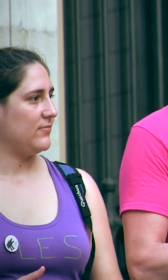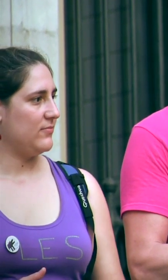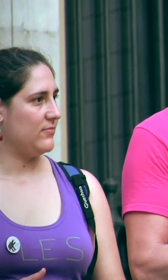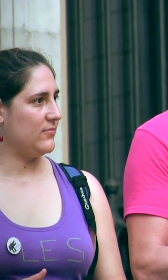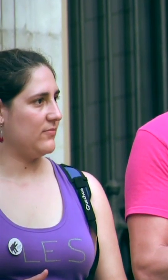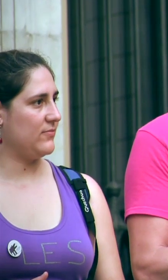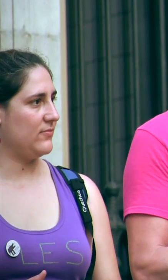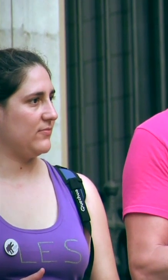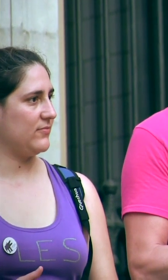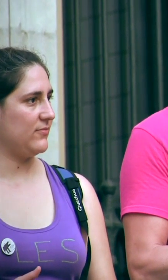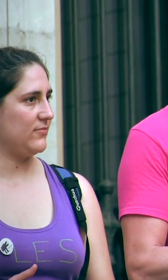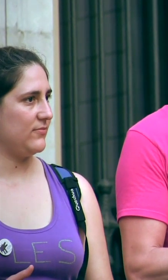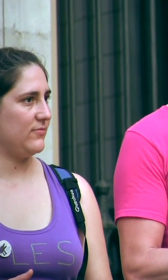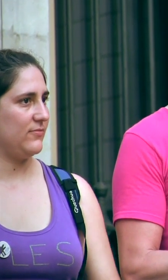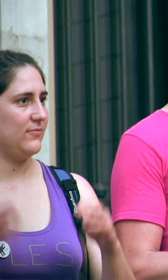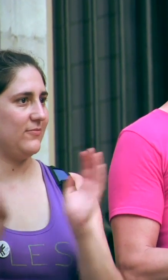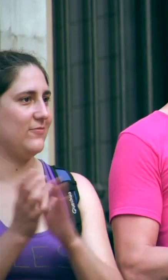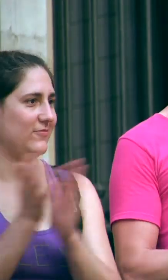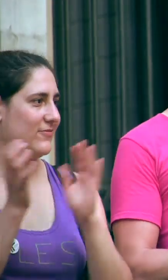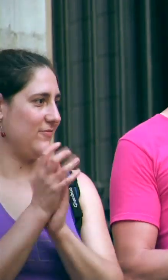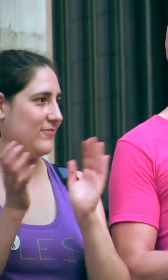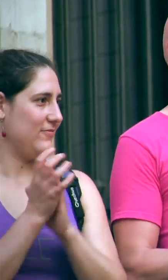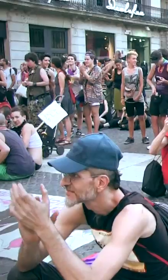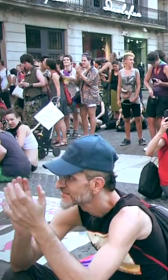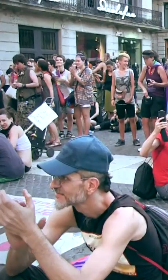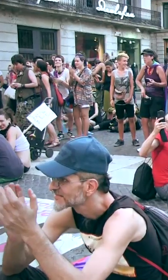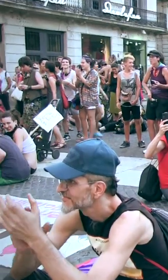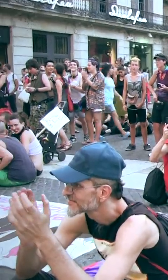en defensa d'allò que és nostre!